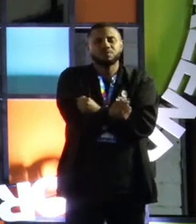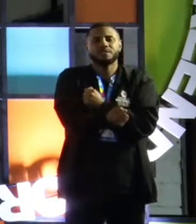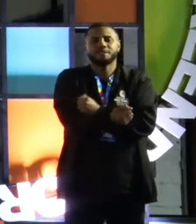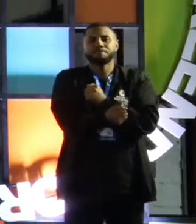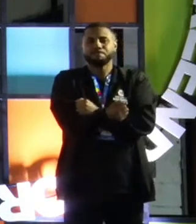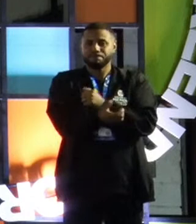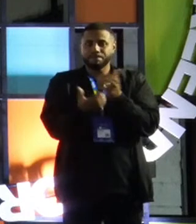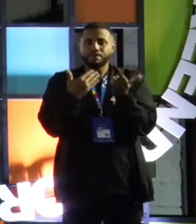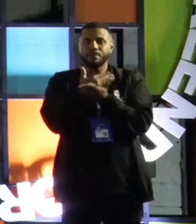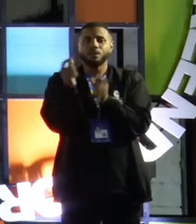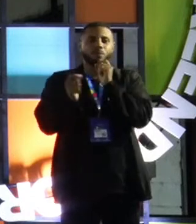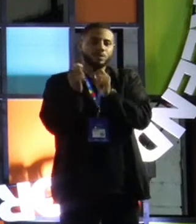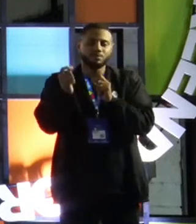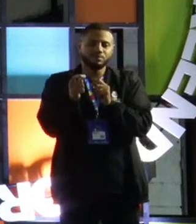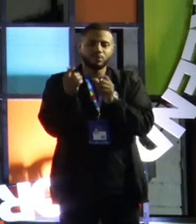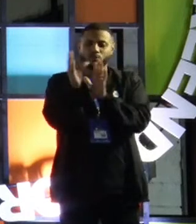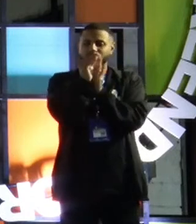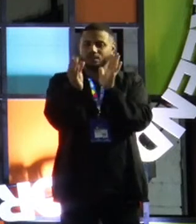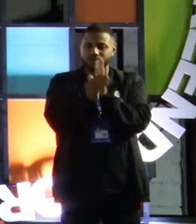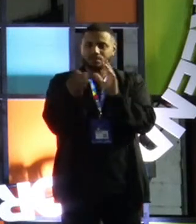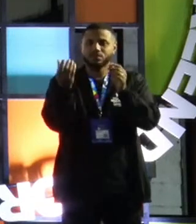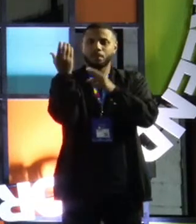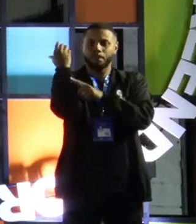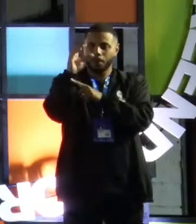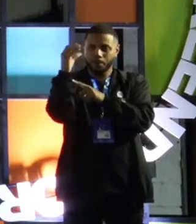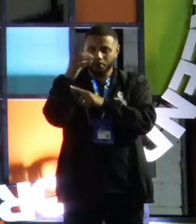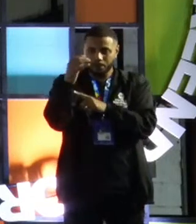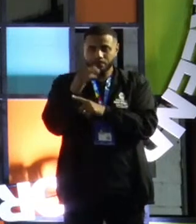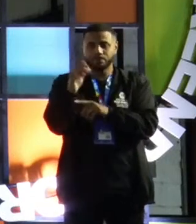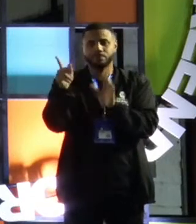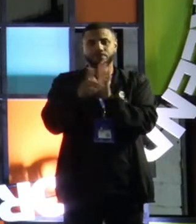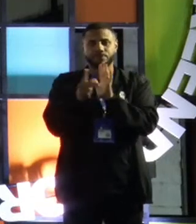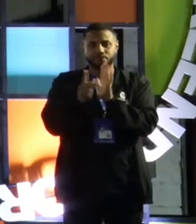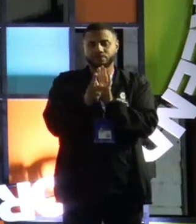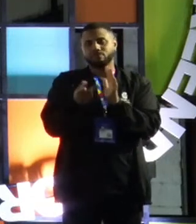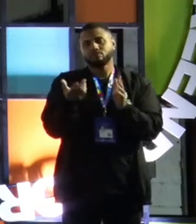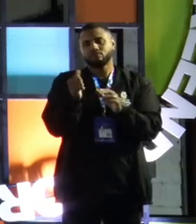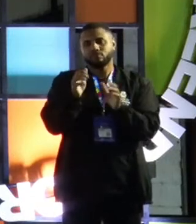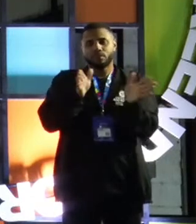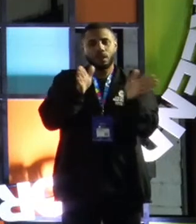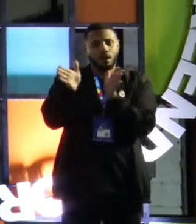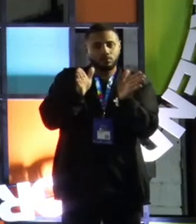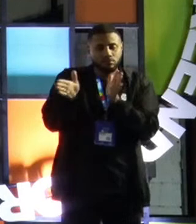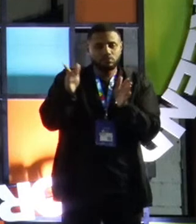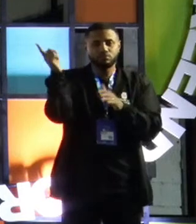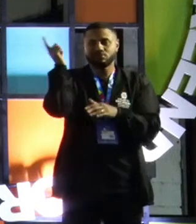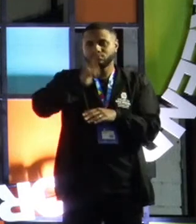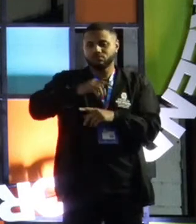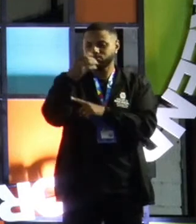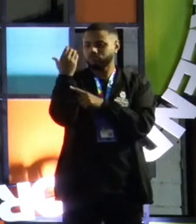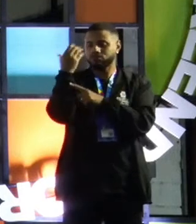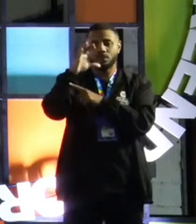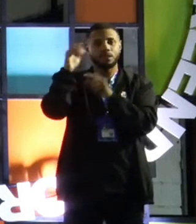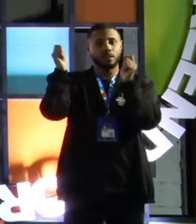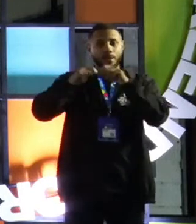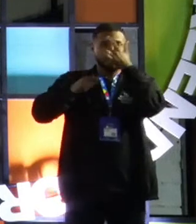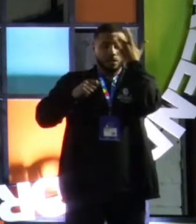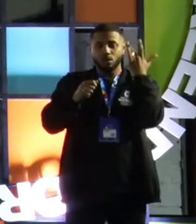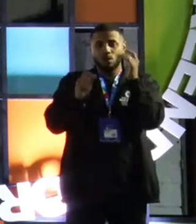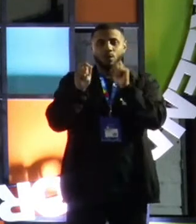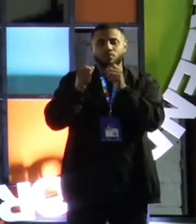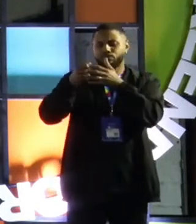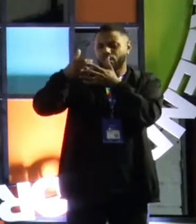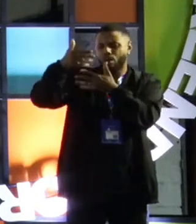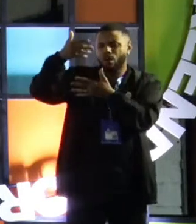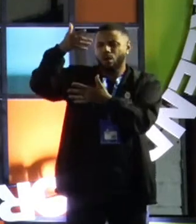plataformas lançam as versões mobile das suas aplicações. E aí pronto, eu tenho um monte de gente numa